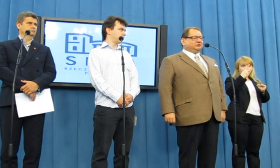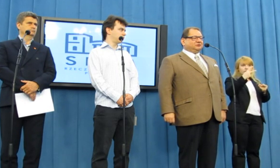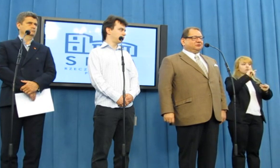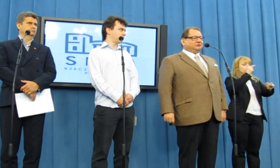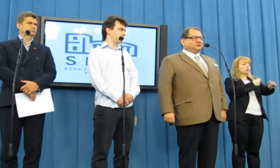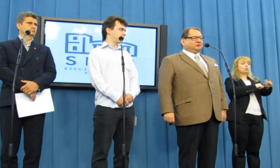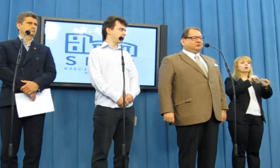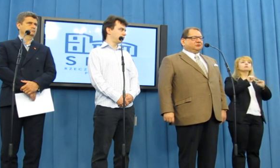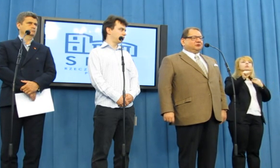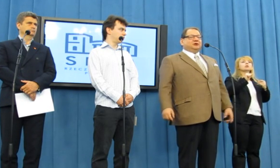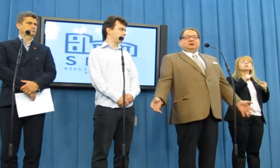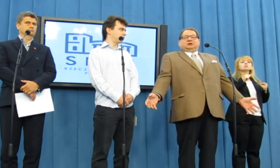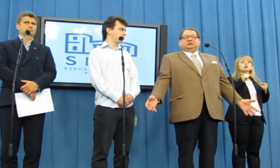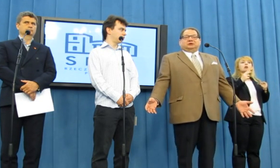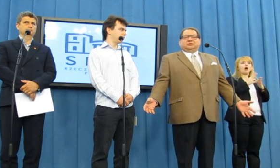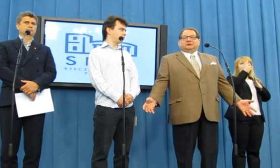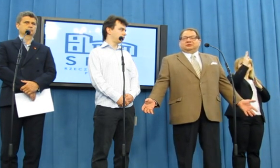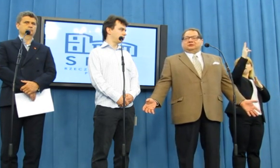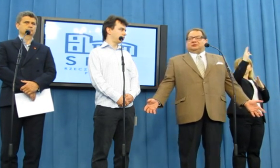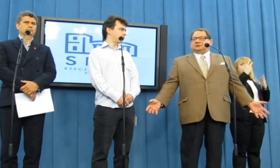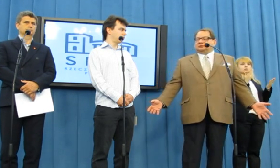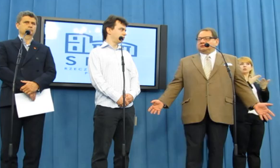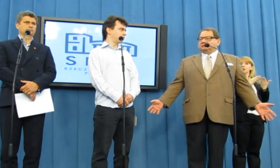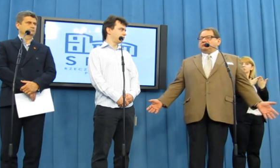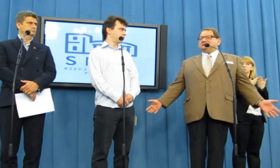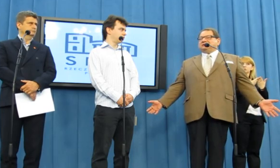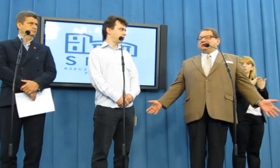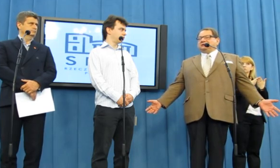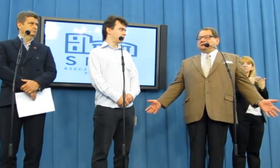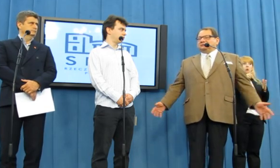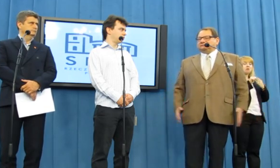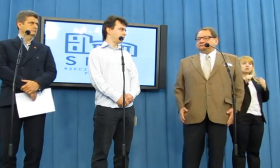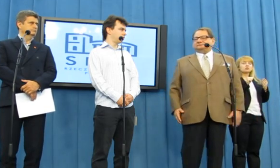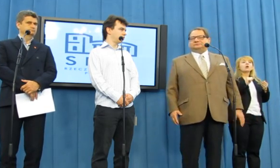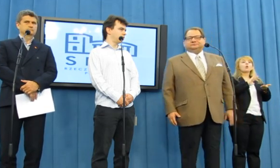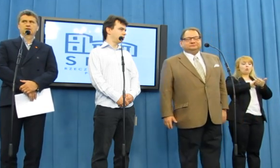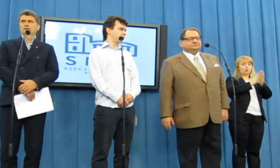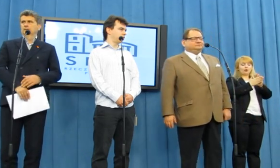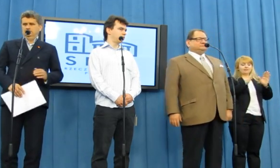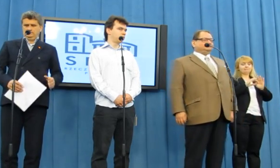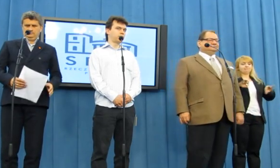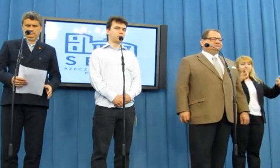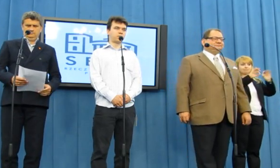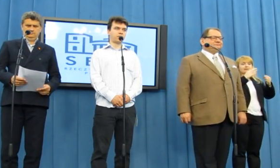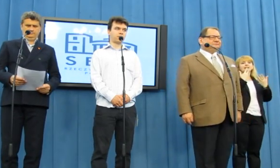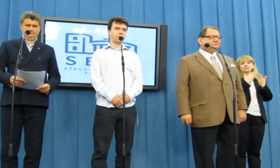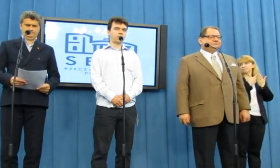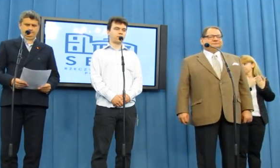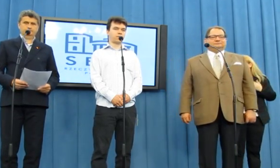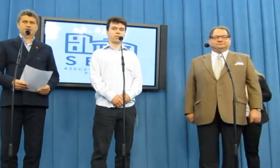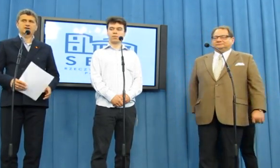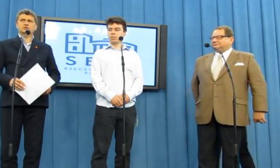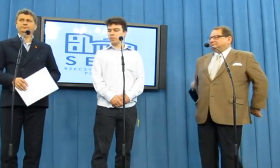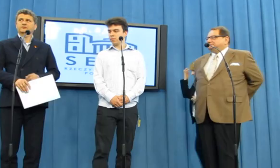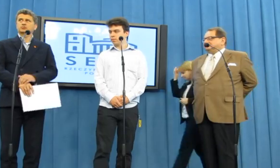Krakowie. No moi drodzy, no, układ zamknięty. Dziękuję bardzo, Janusz Palikot, proszę